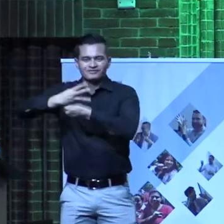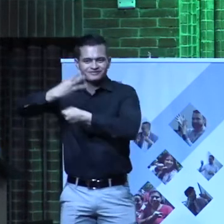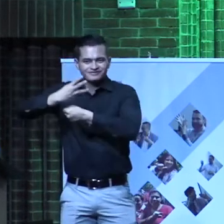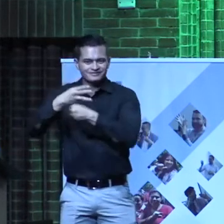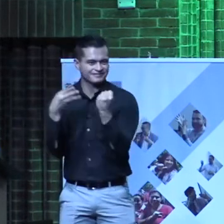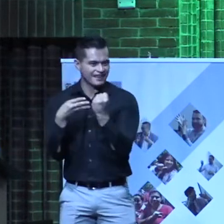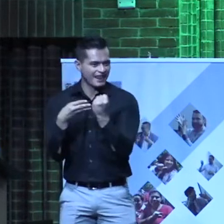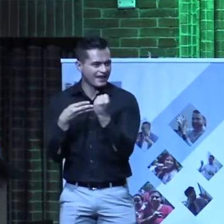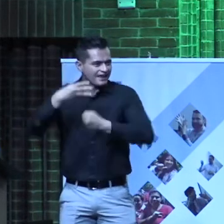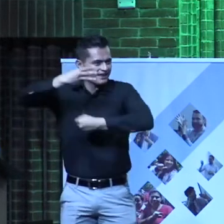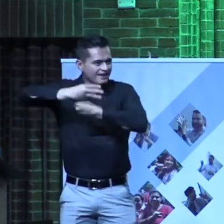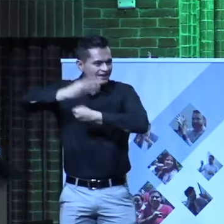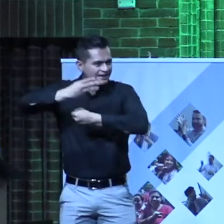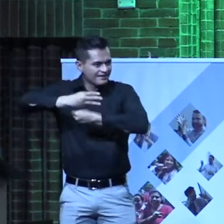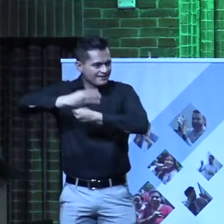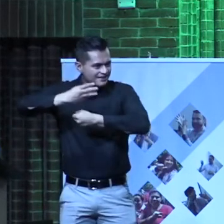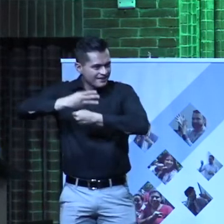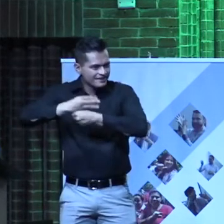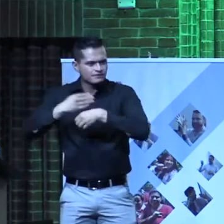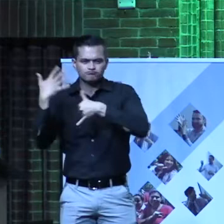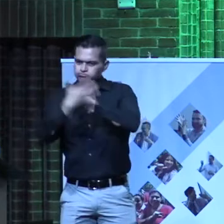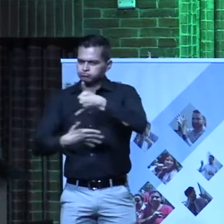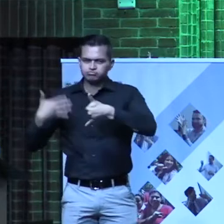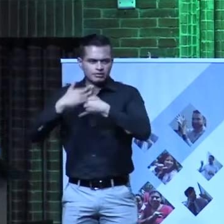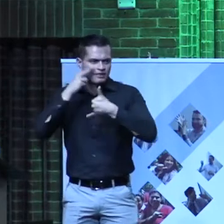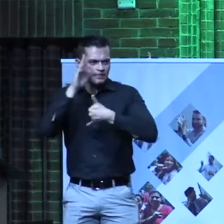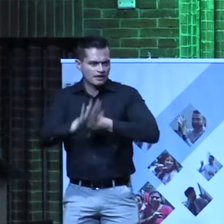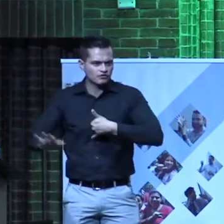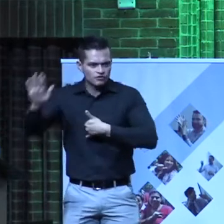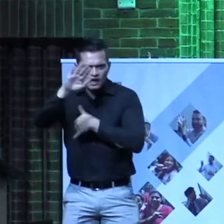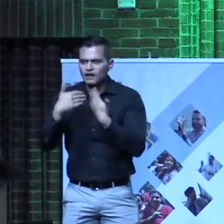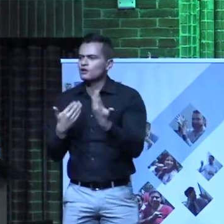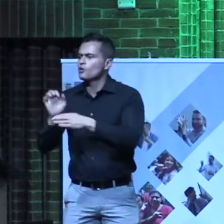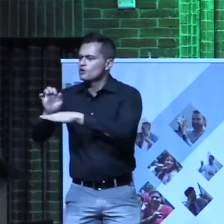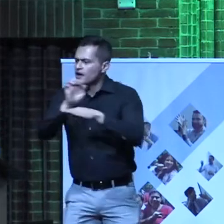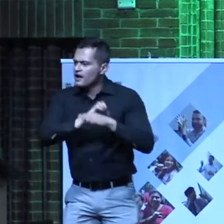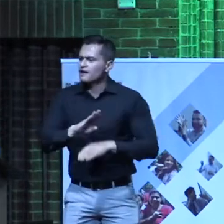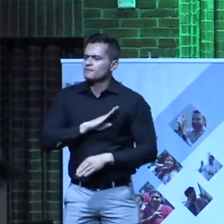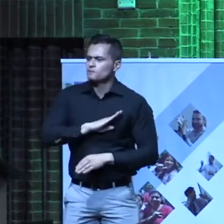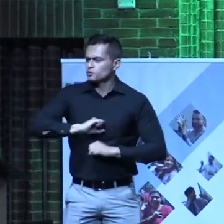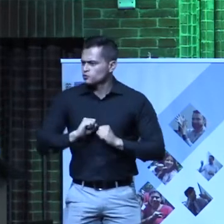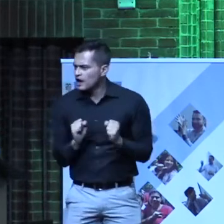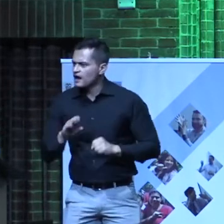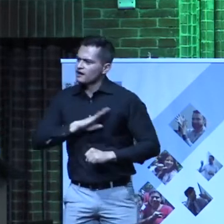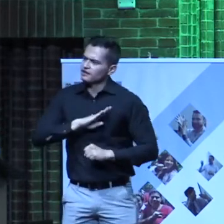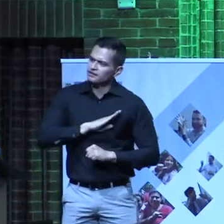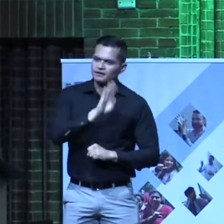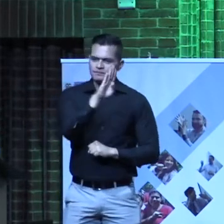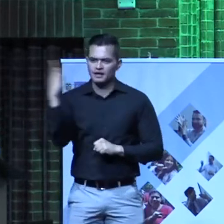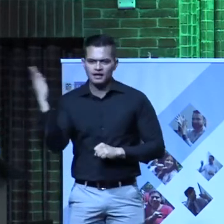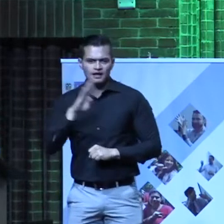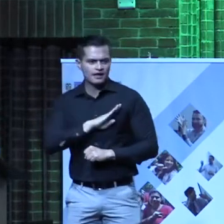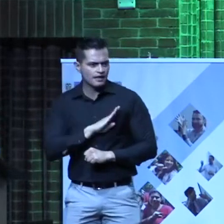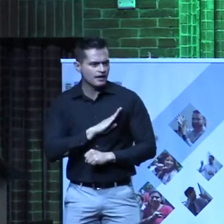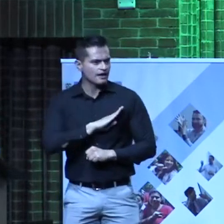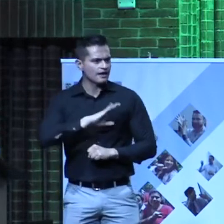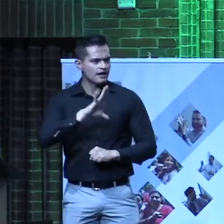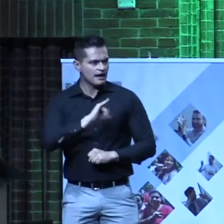todo el país. Hay entes territoriales, Alcaldía de Bogotá, Alcaldía de Barranquilla, Alcaldía de Cali, que